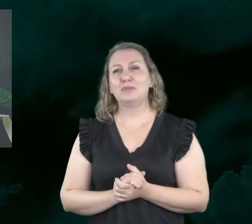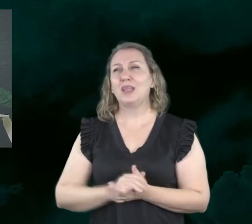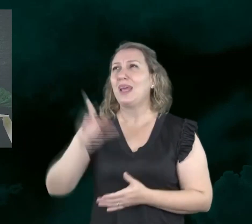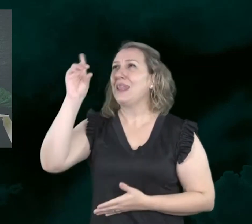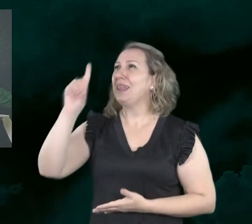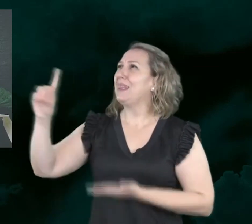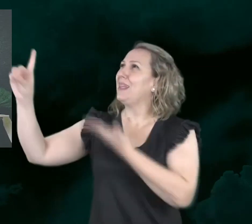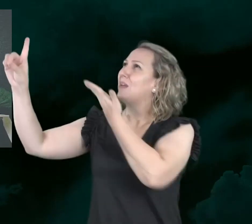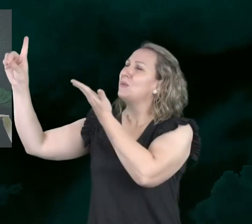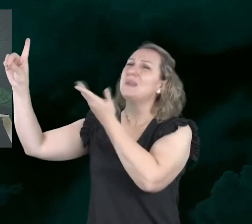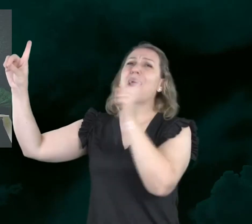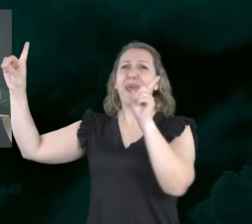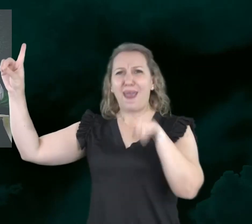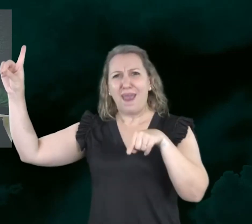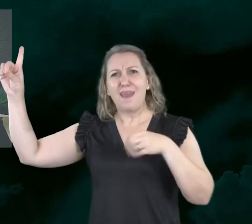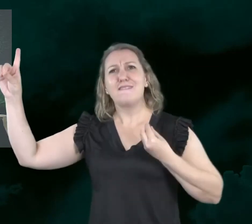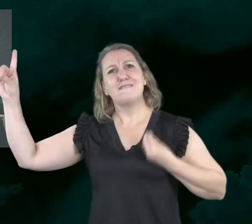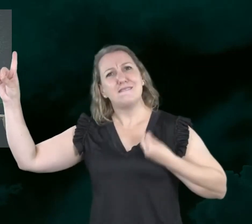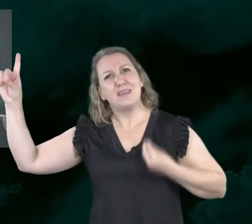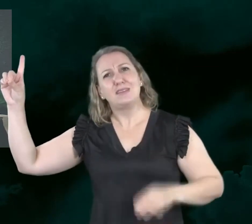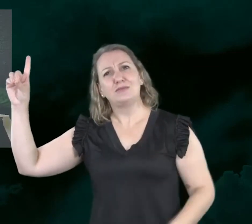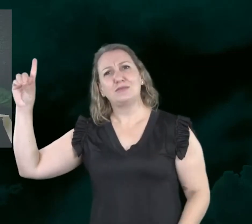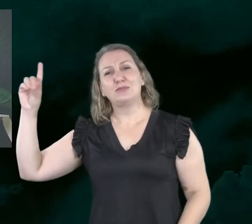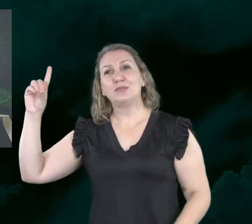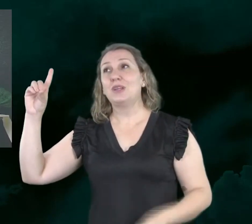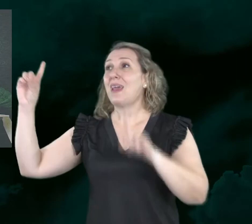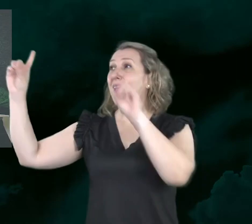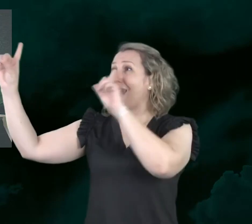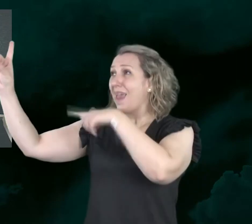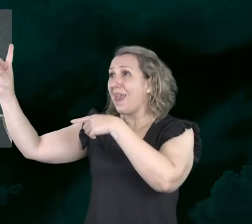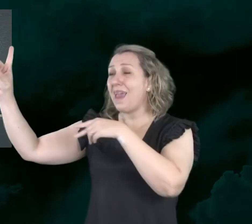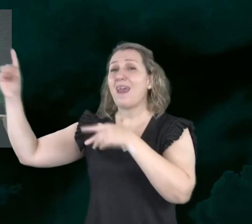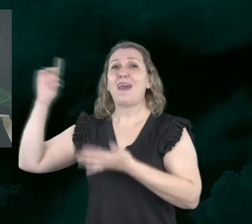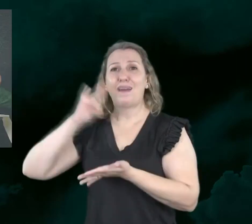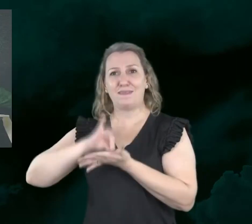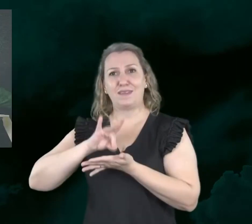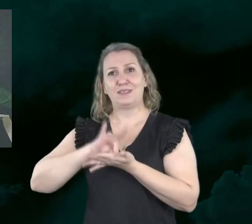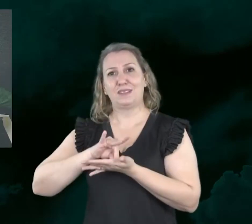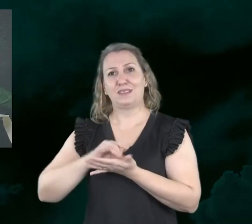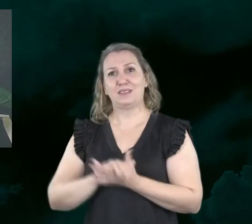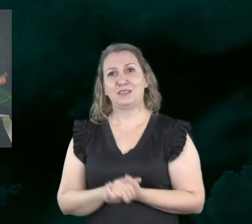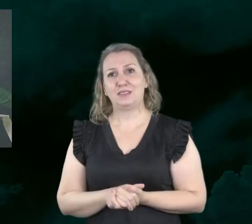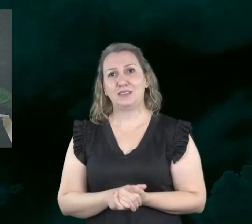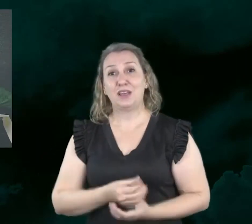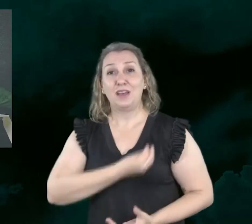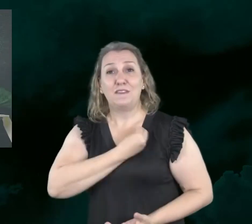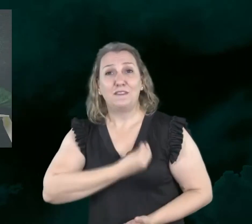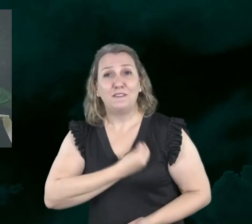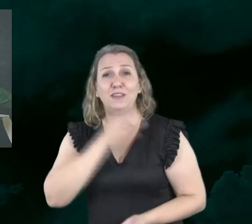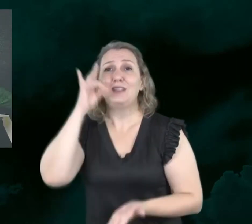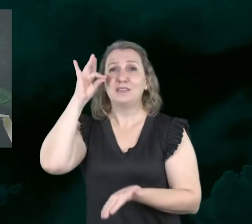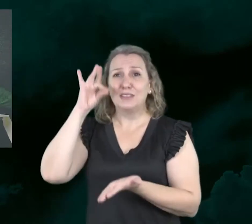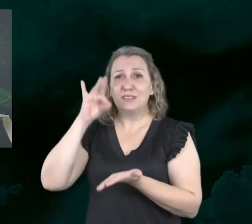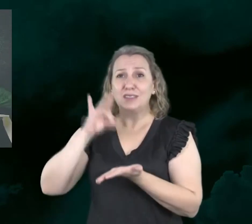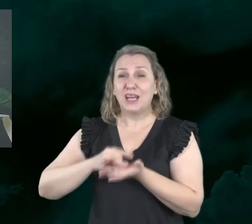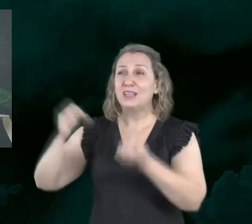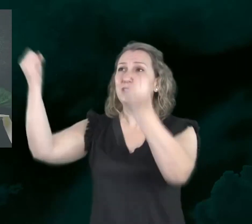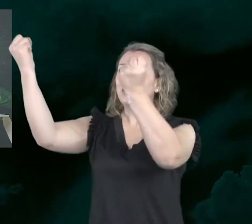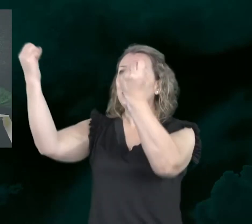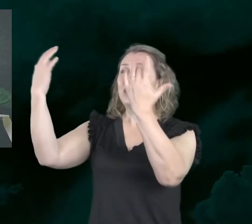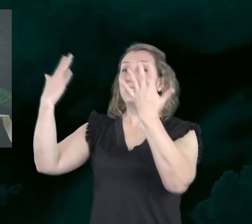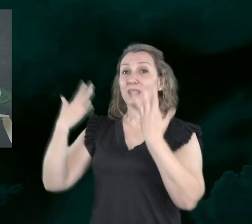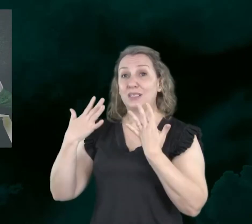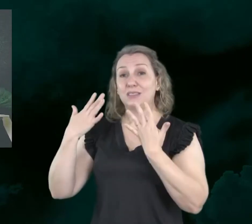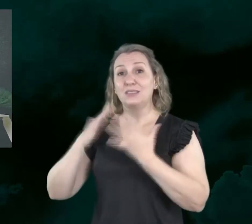é vida. Deus verdadeiro porque Deus é a verdade. Então é vida e verdade, é graça e verdade. Então Deus